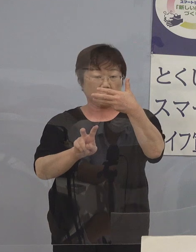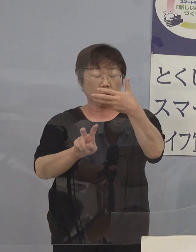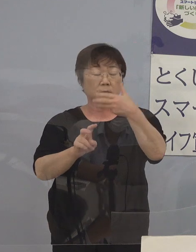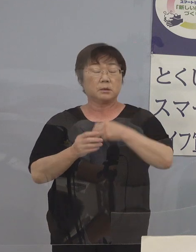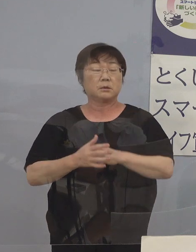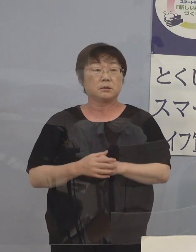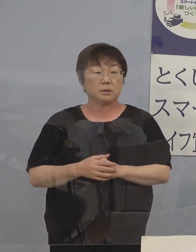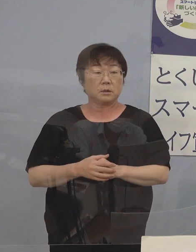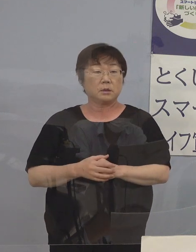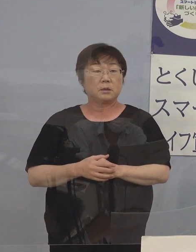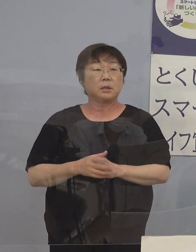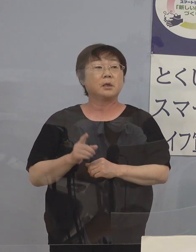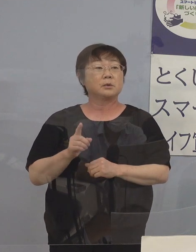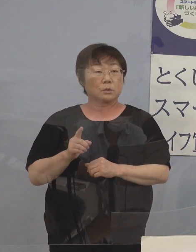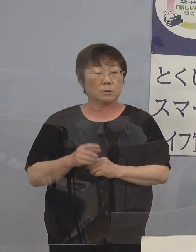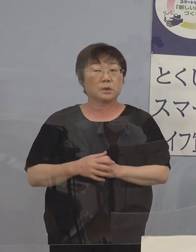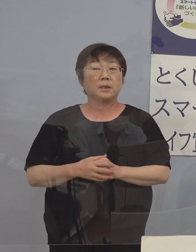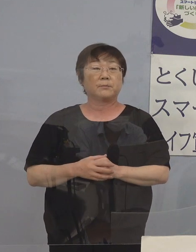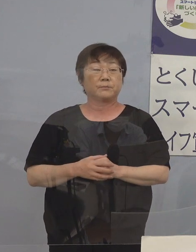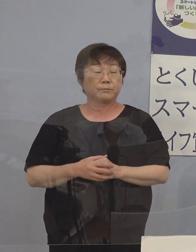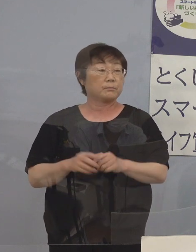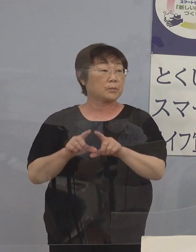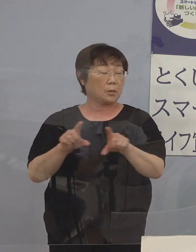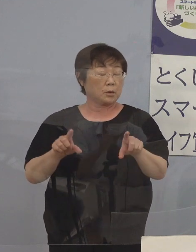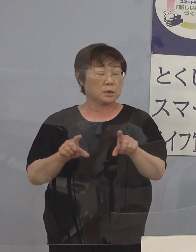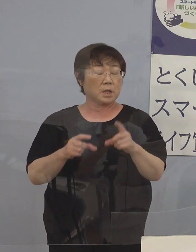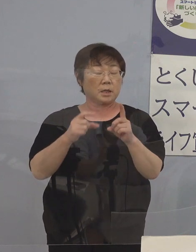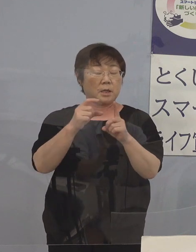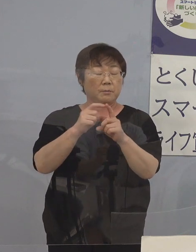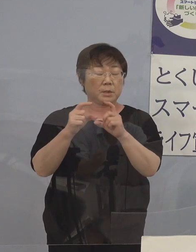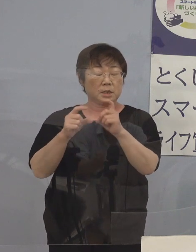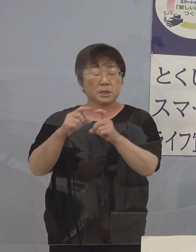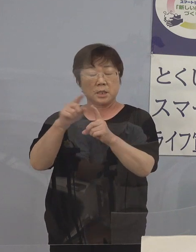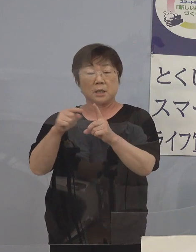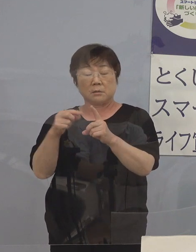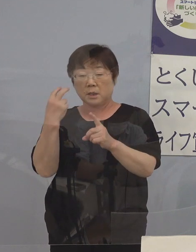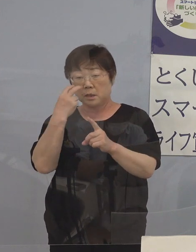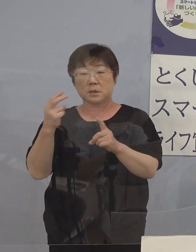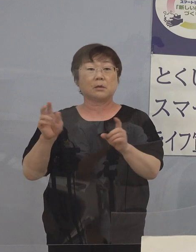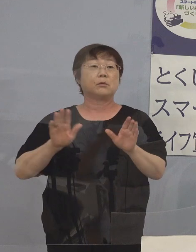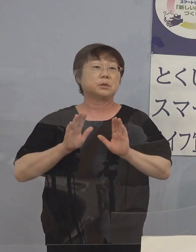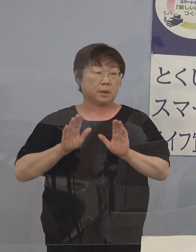。そこで当然 PCR 検査を受ける、